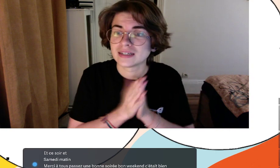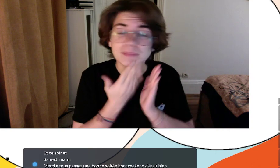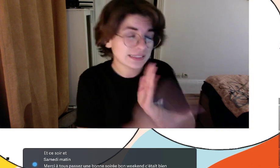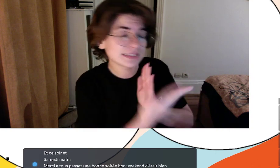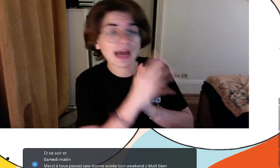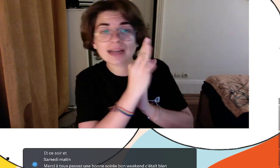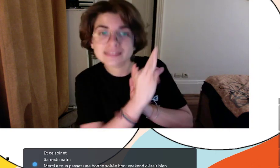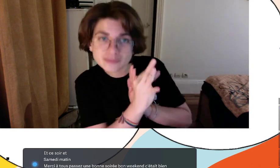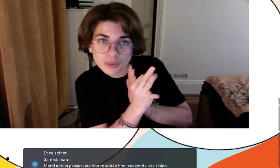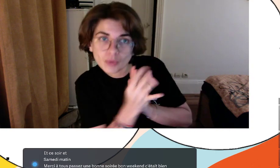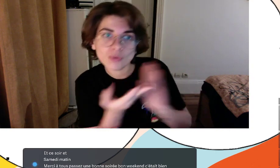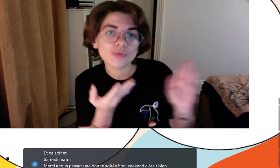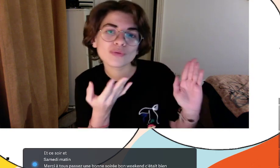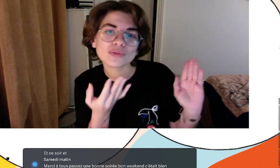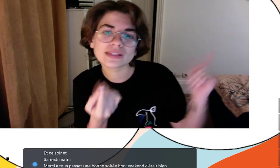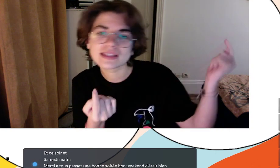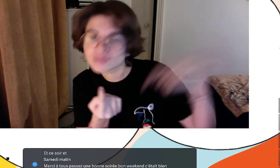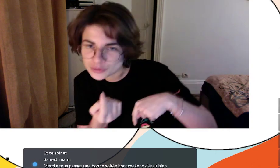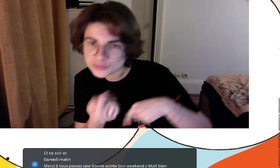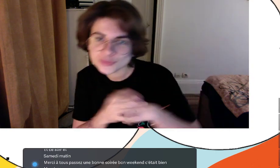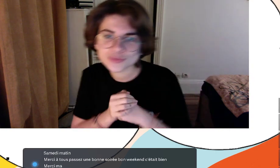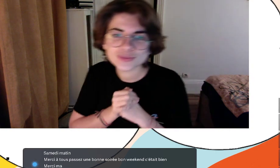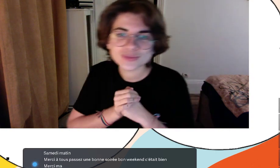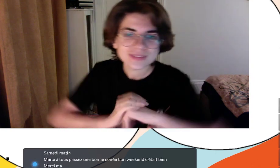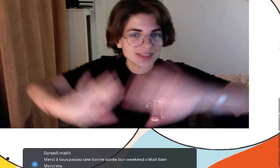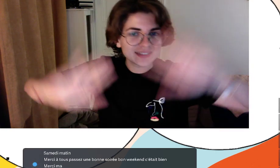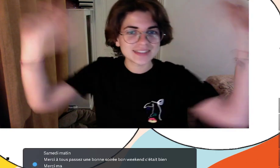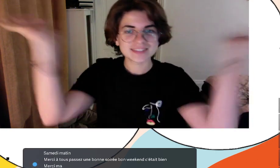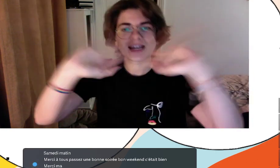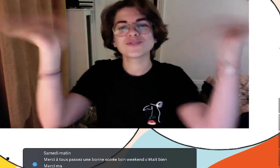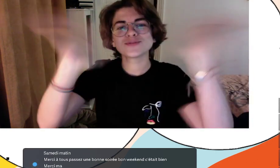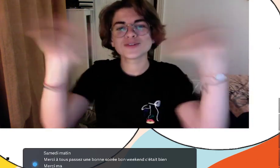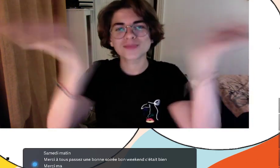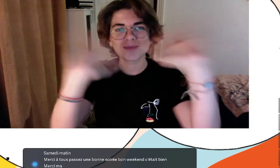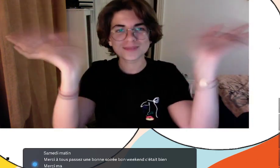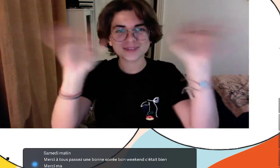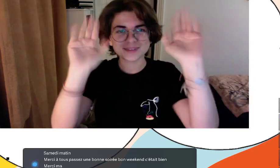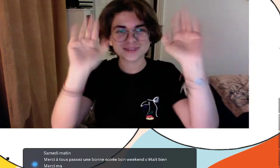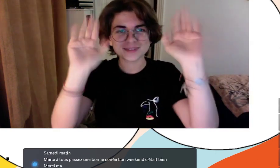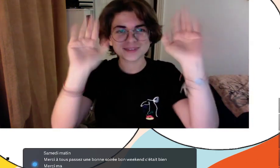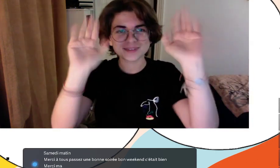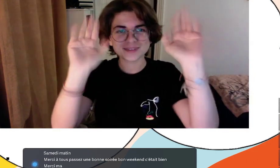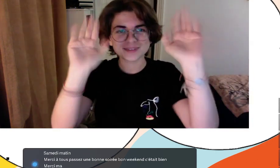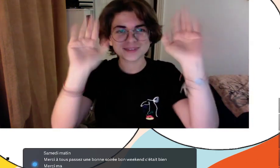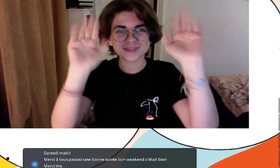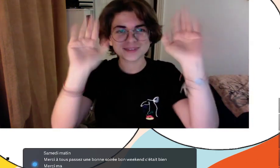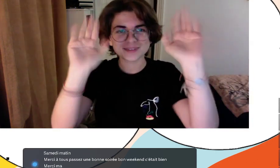Merci à Thibaut qui est venu. Salut tout le monde.